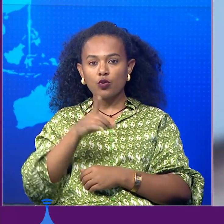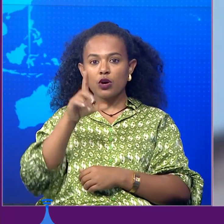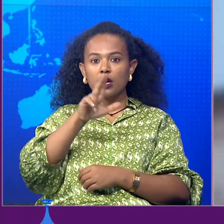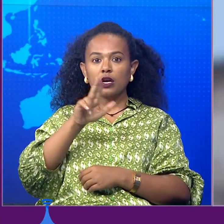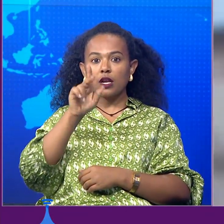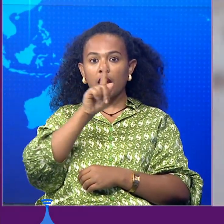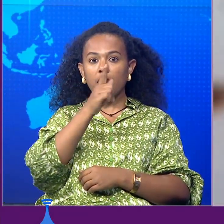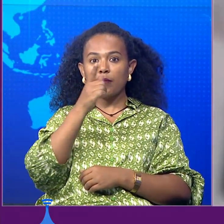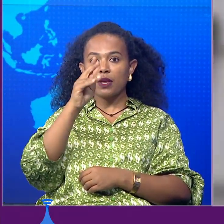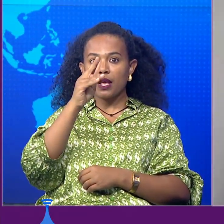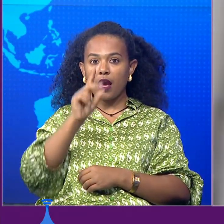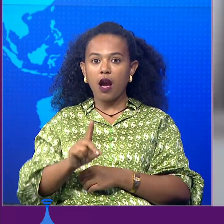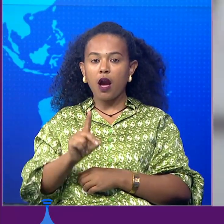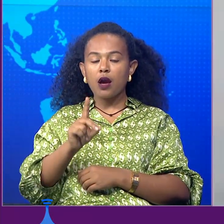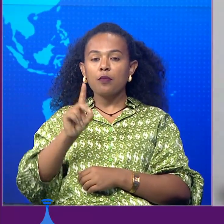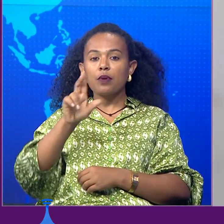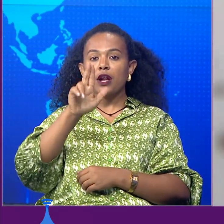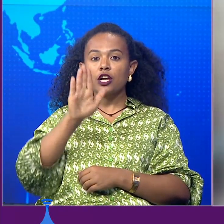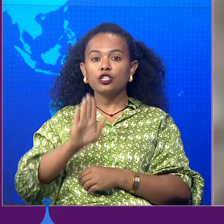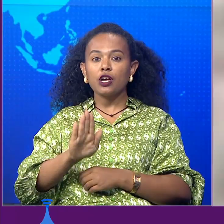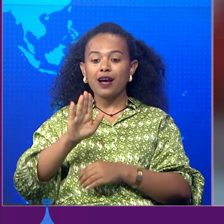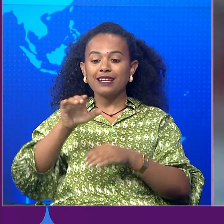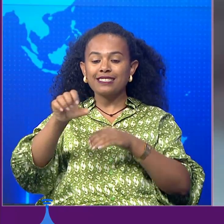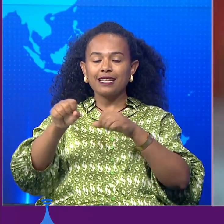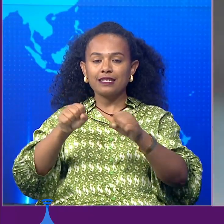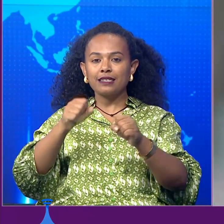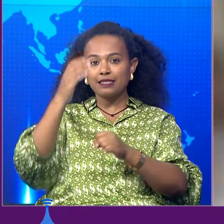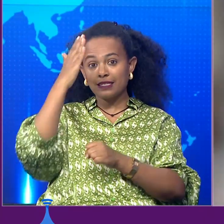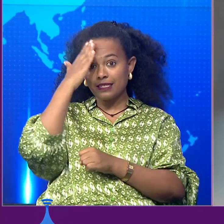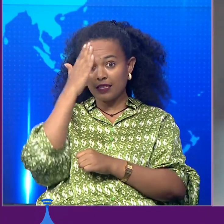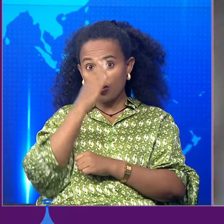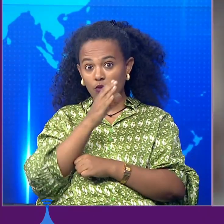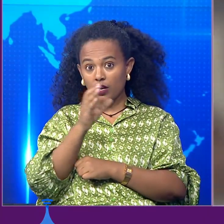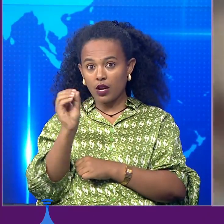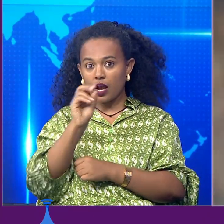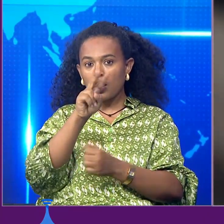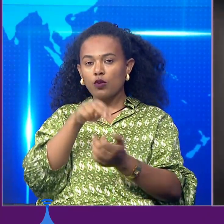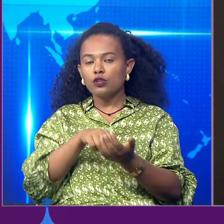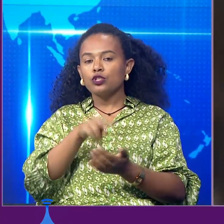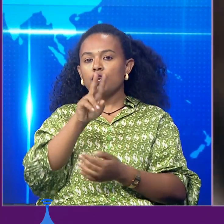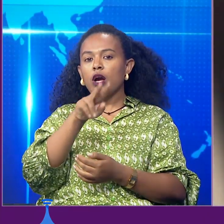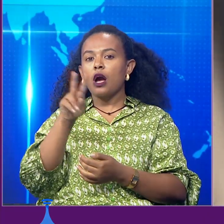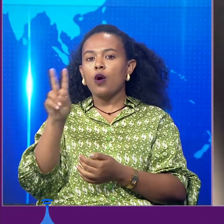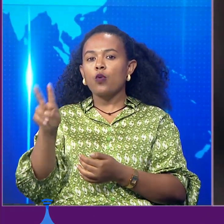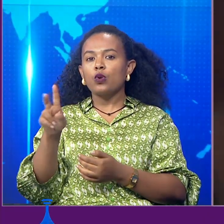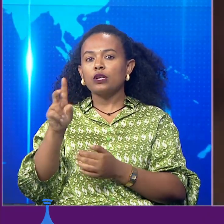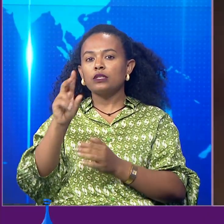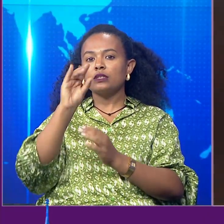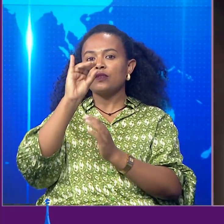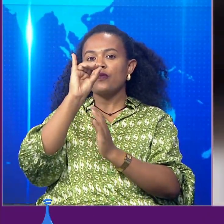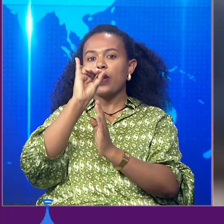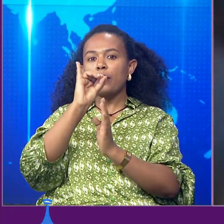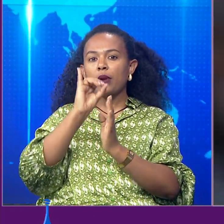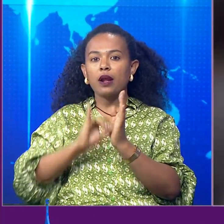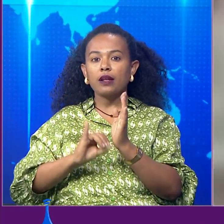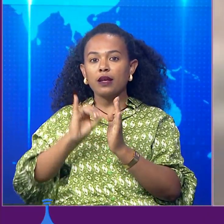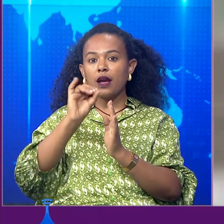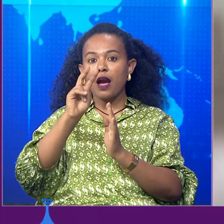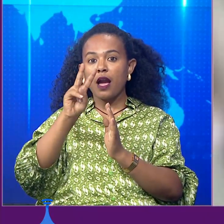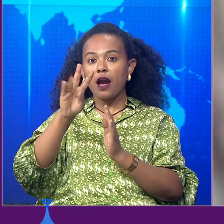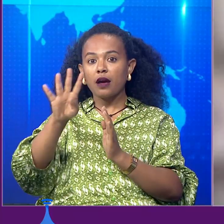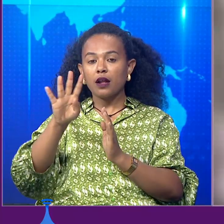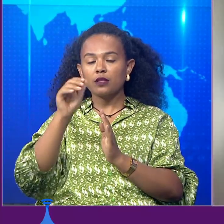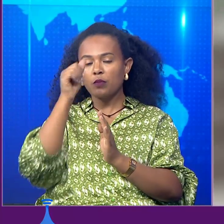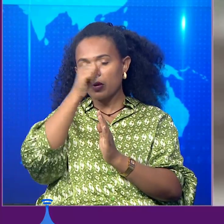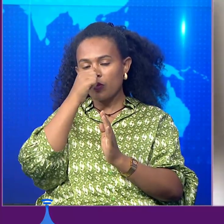ምድር በራሽያ ግዛትነት እንድታውቅና ከ2022 ፌብርዋሪ 24 በኢትዮጵያ